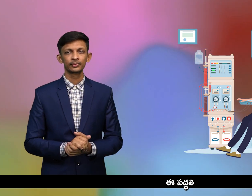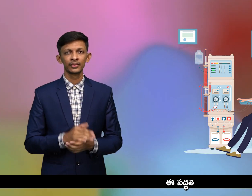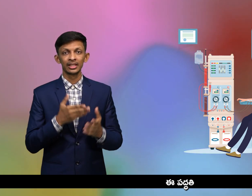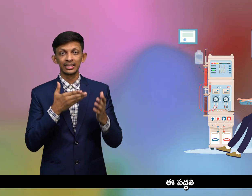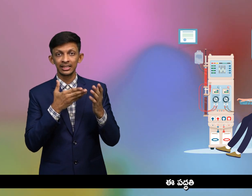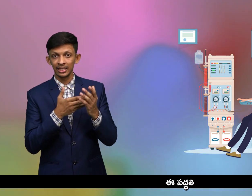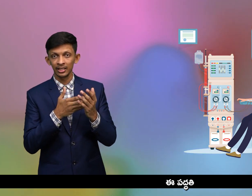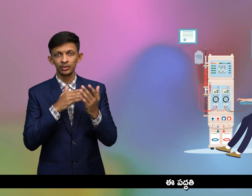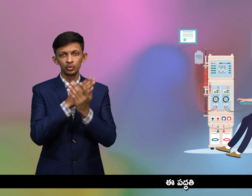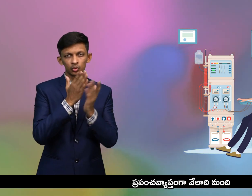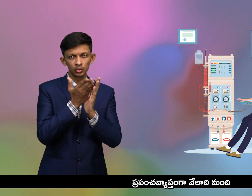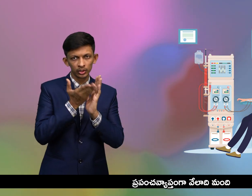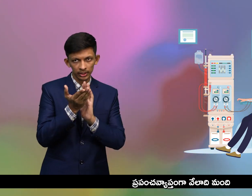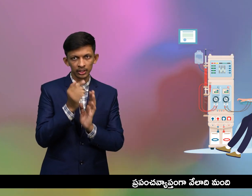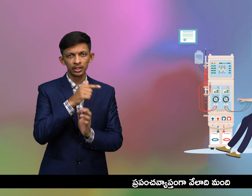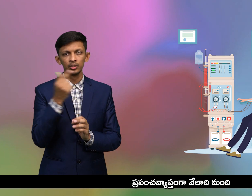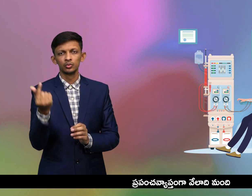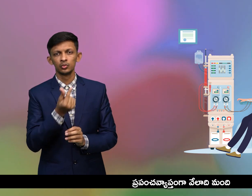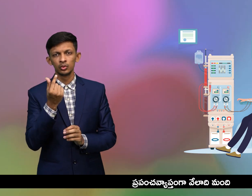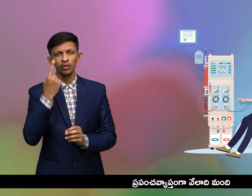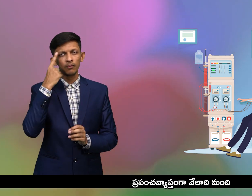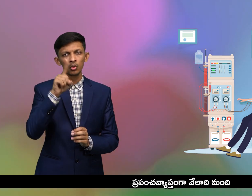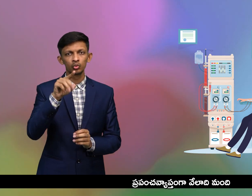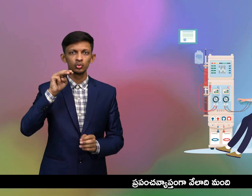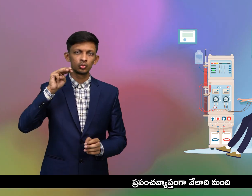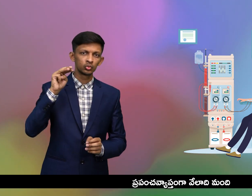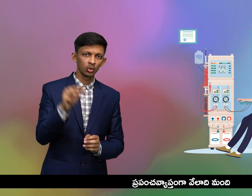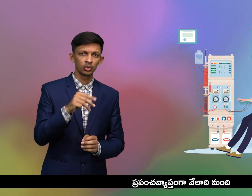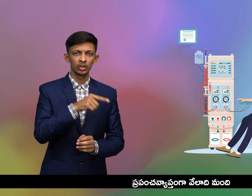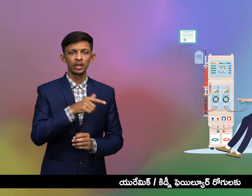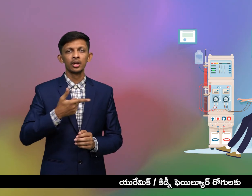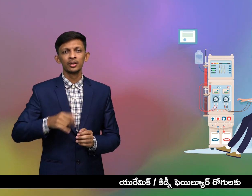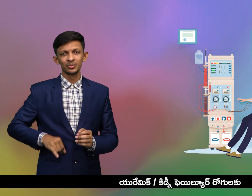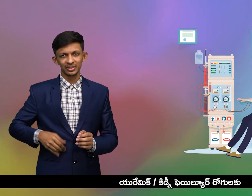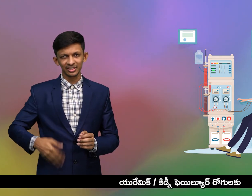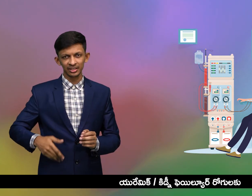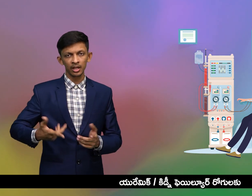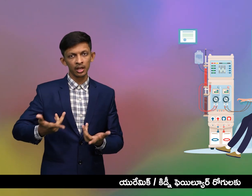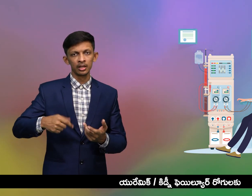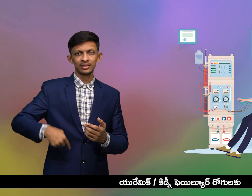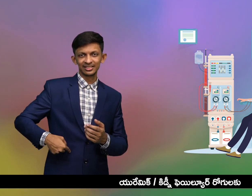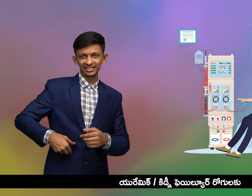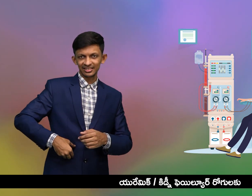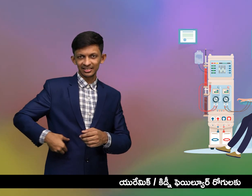ఈ పద్ధతి ప్రపంచవ్యాప్తంగా వేలాది మంది యురెమిక్ లేదా కిడ్నీ ఫెయిల్యూర్